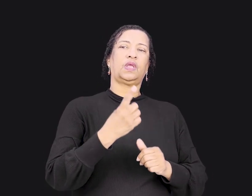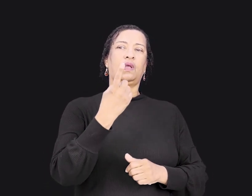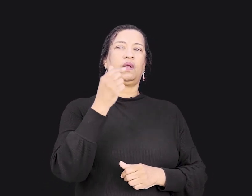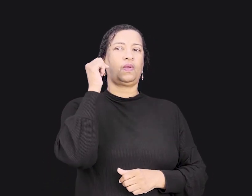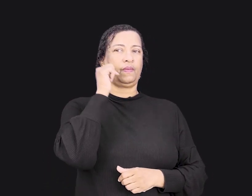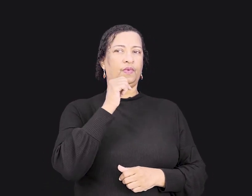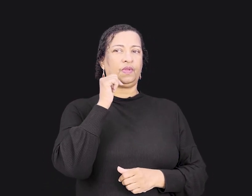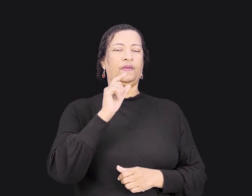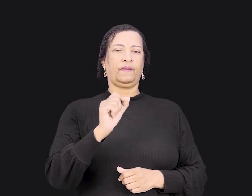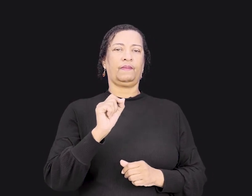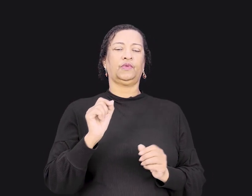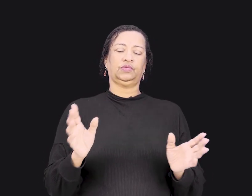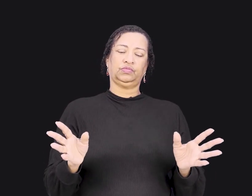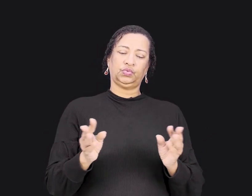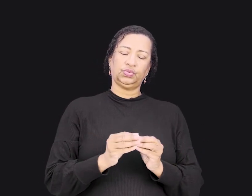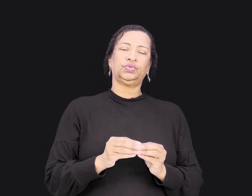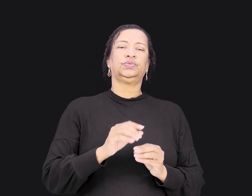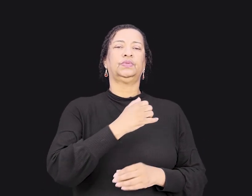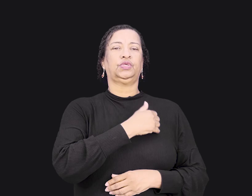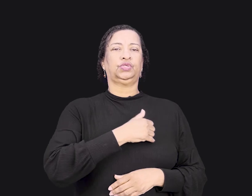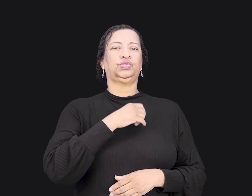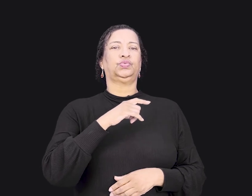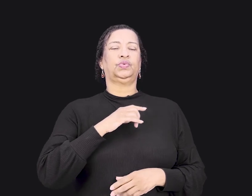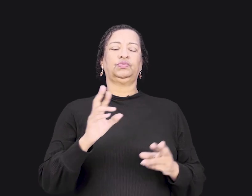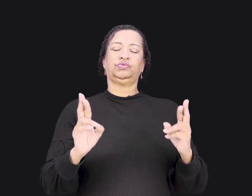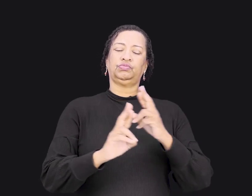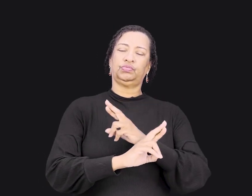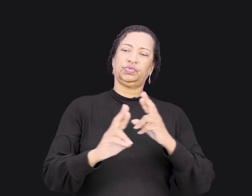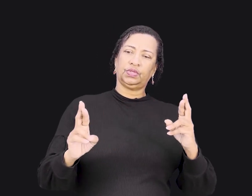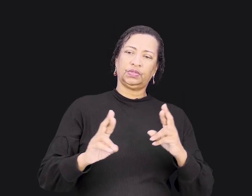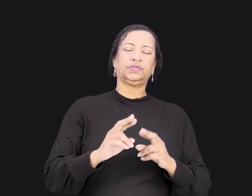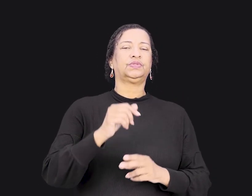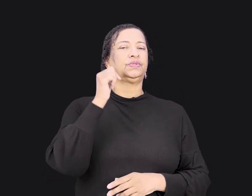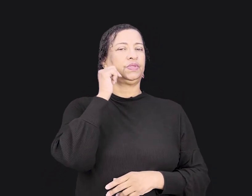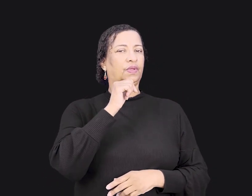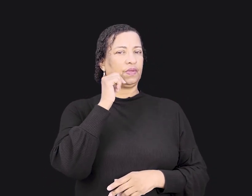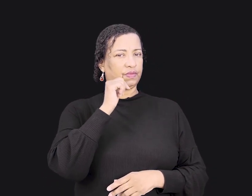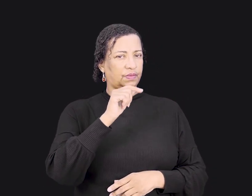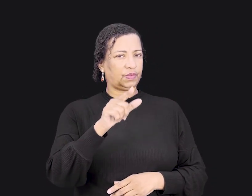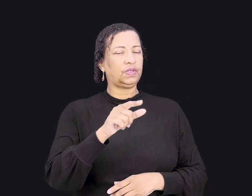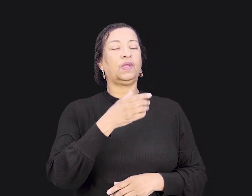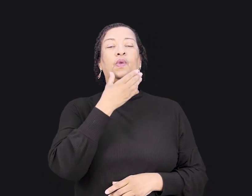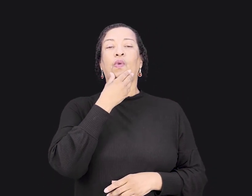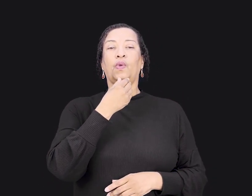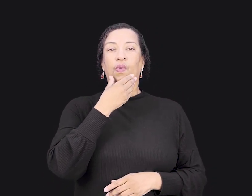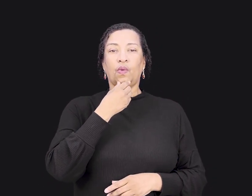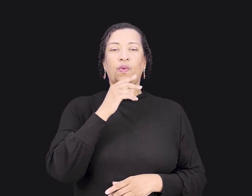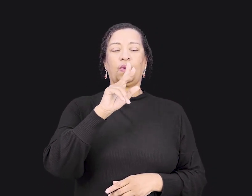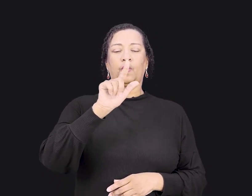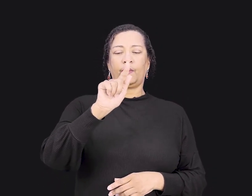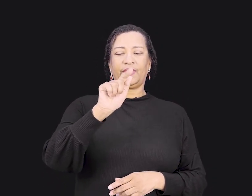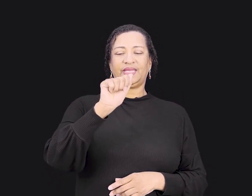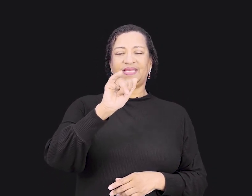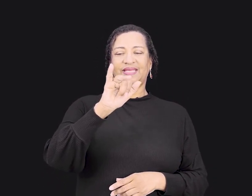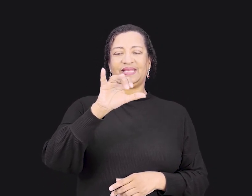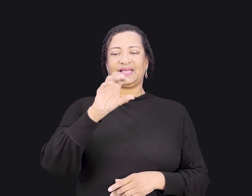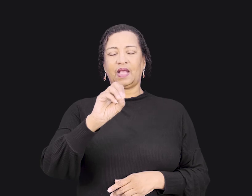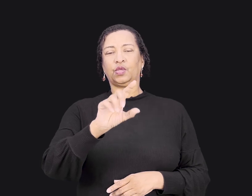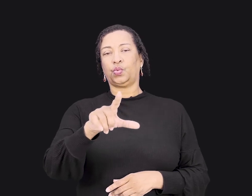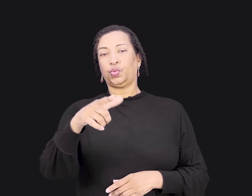Poderíamos concluir que João tinha um relacionamento pastoral com essa mulher eleita e com um homem chamado Gaio, entre outros. Do